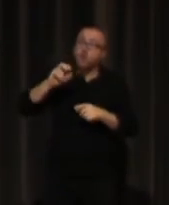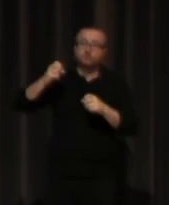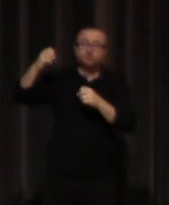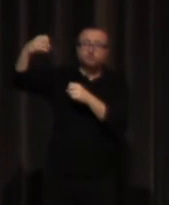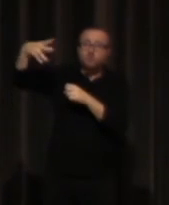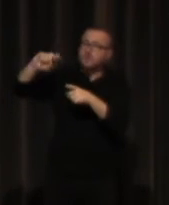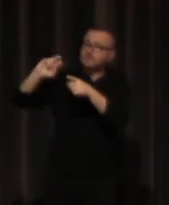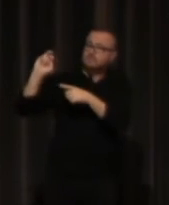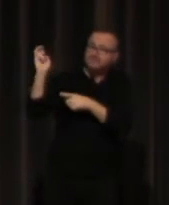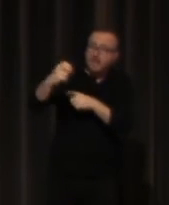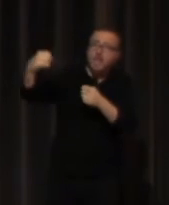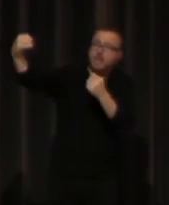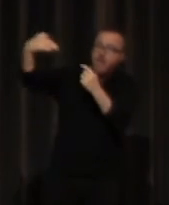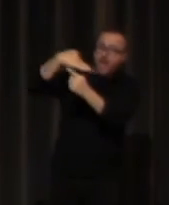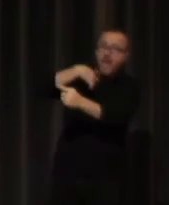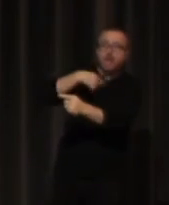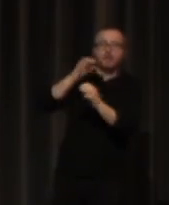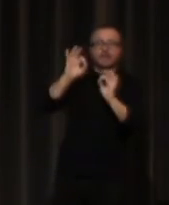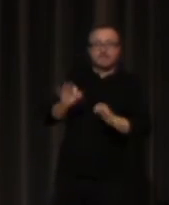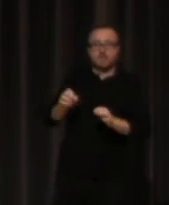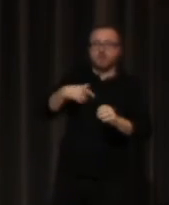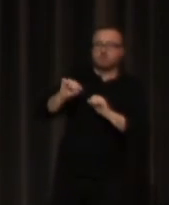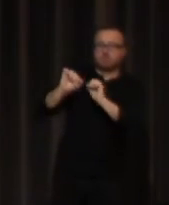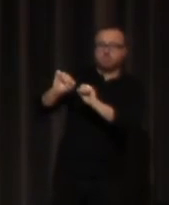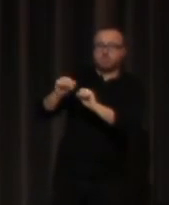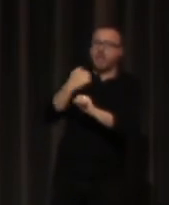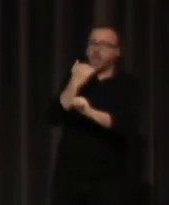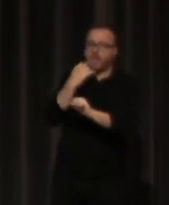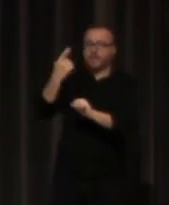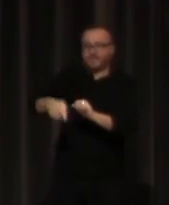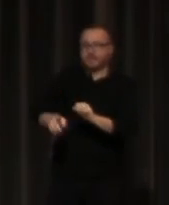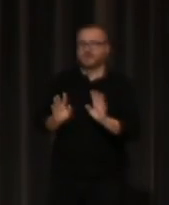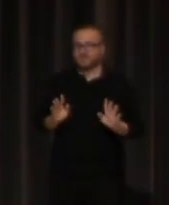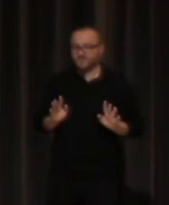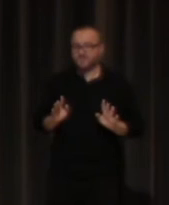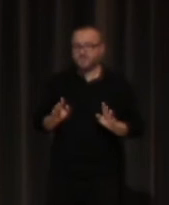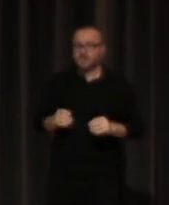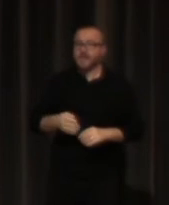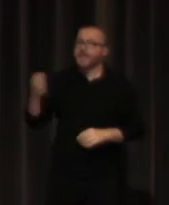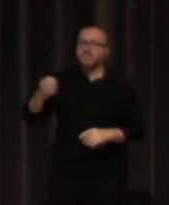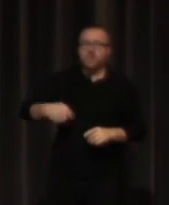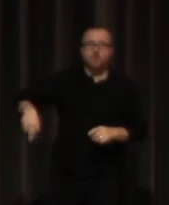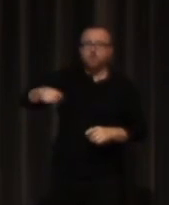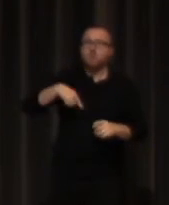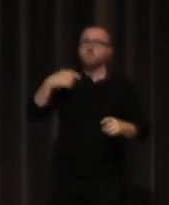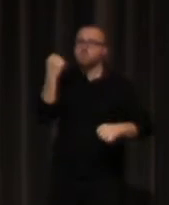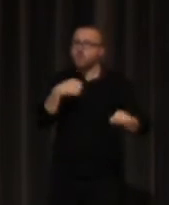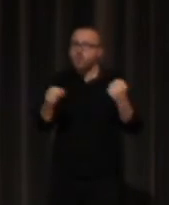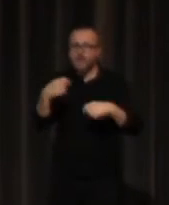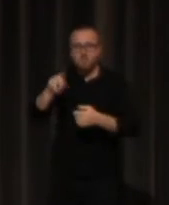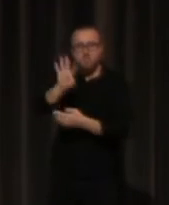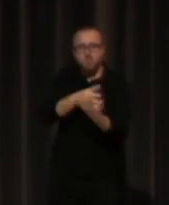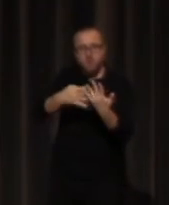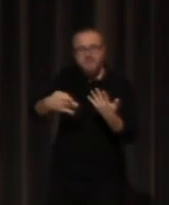explicar literalment qualsevol cosa. Perquè s'ha de poder moure tal com poeta